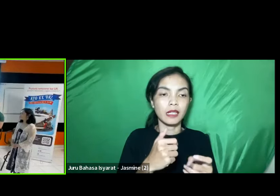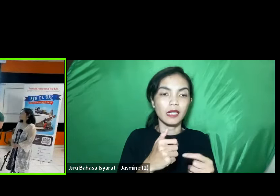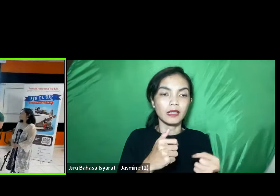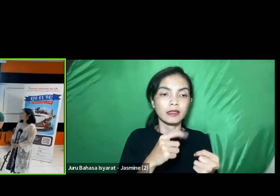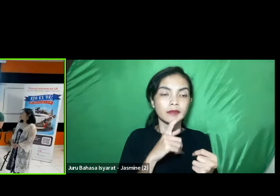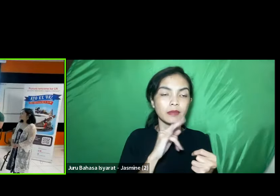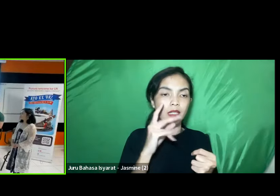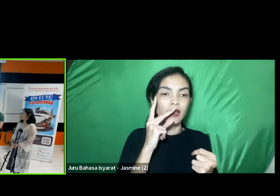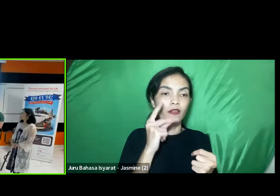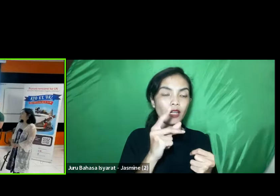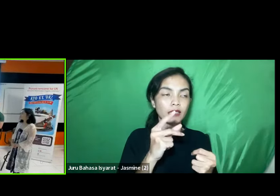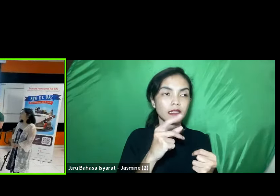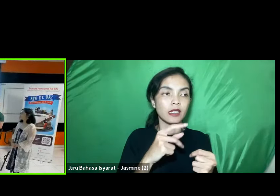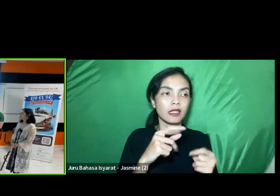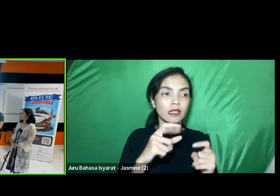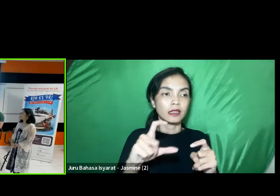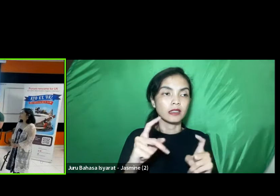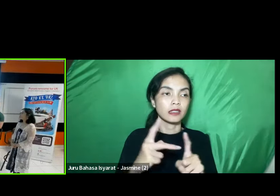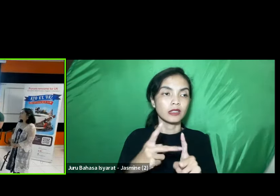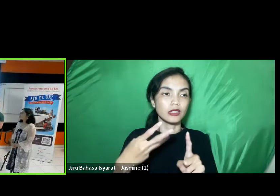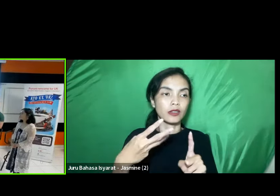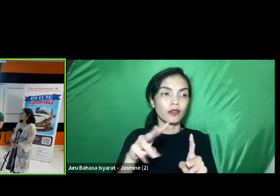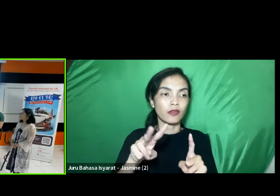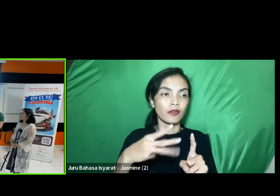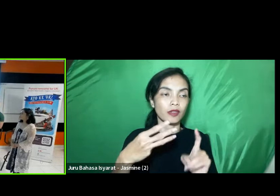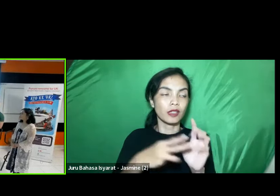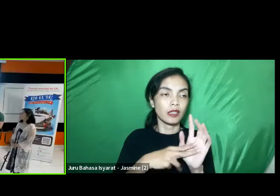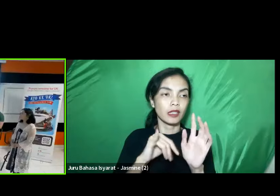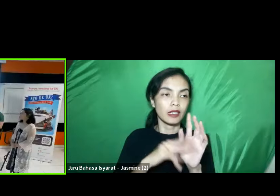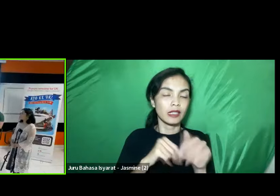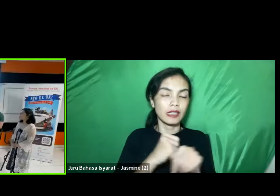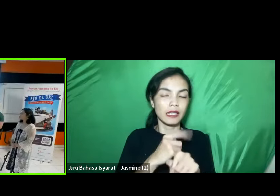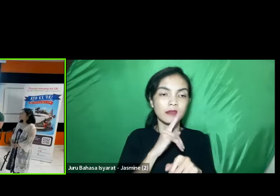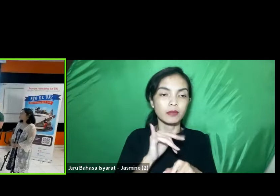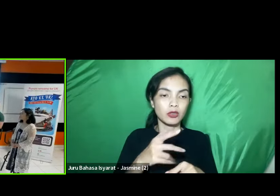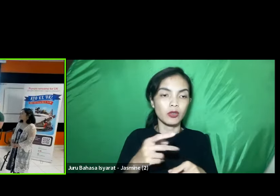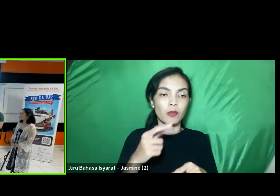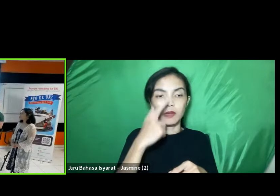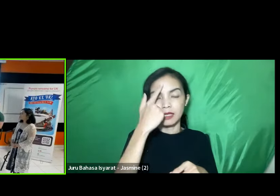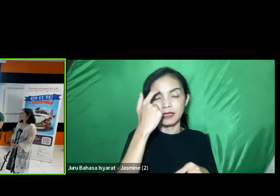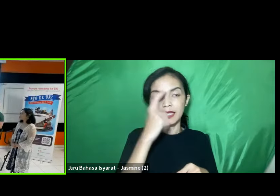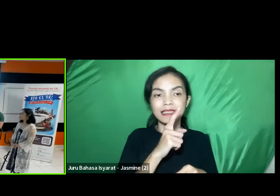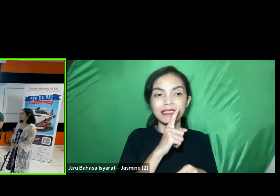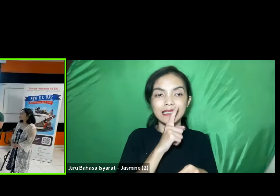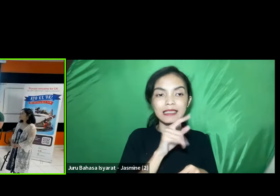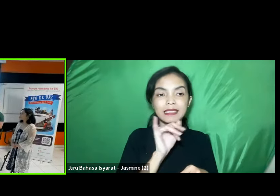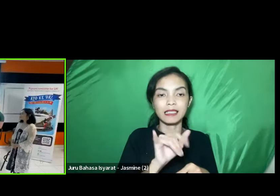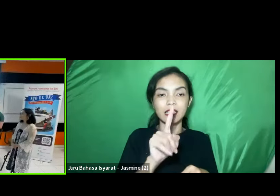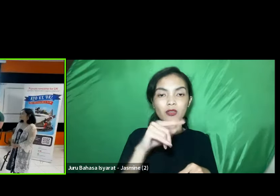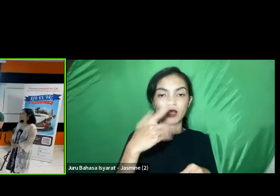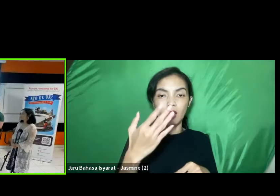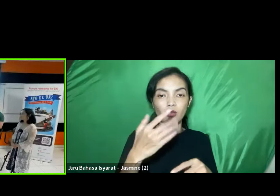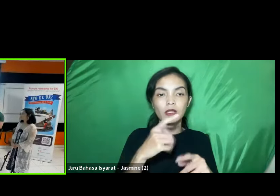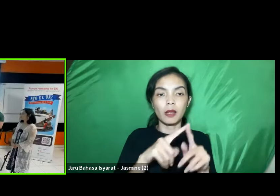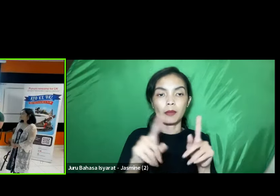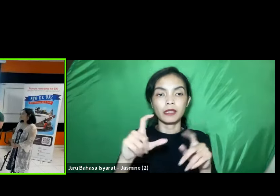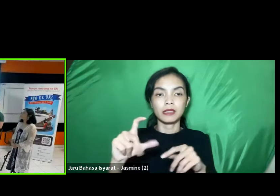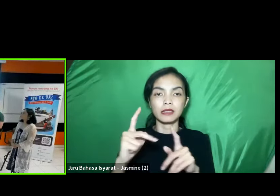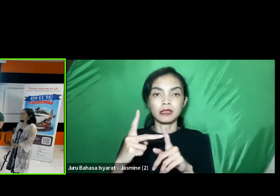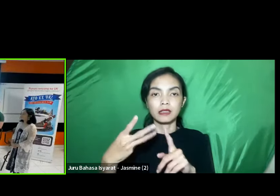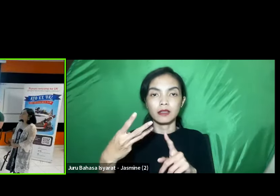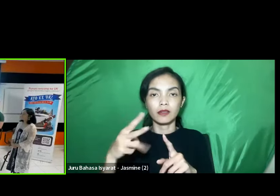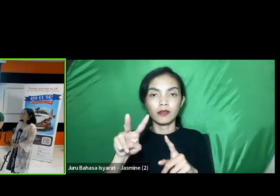reference bahwa B that gitu lohudy in the UK just for one tapi actuallyening is for